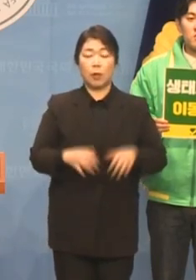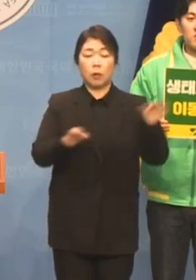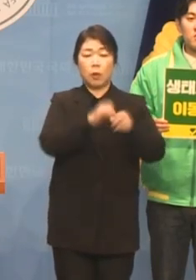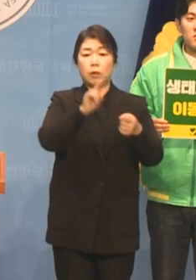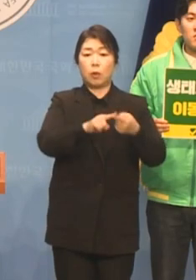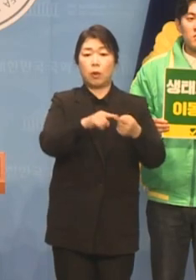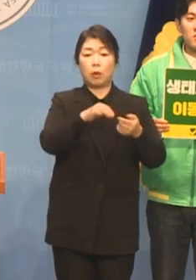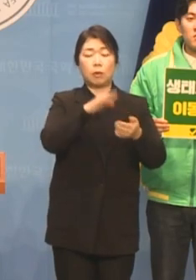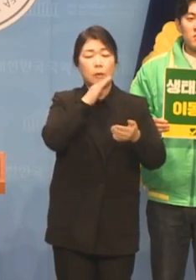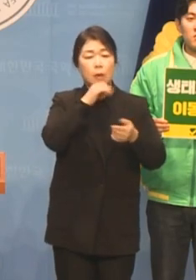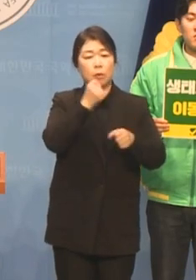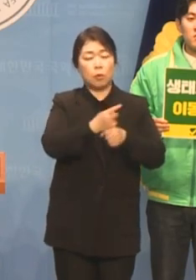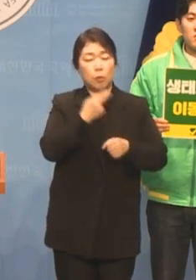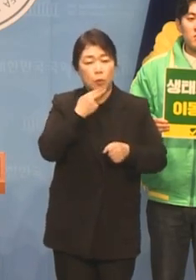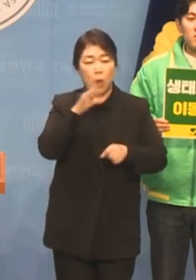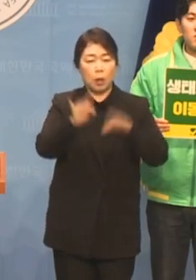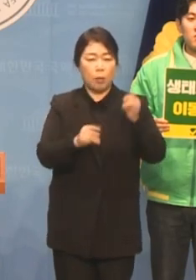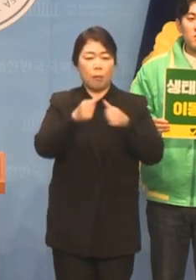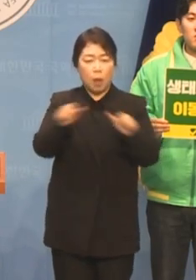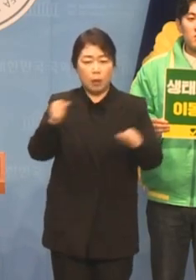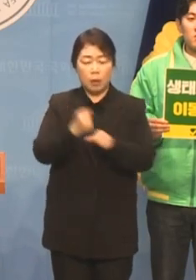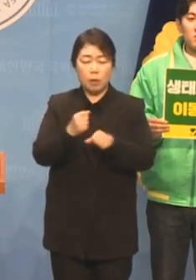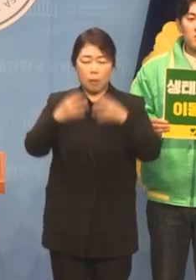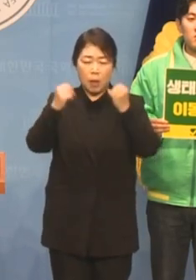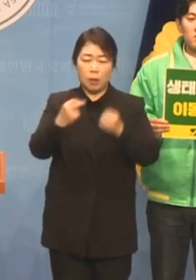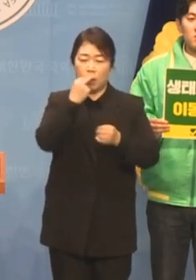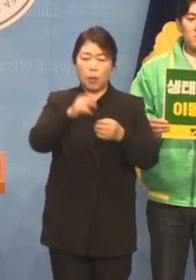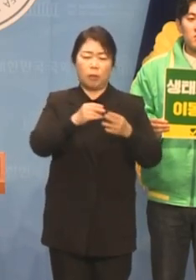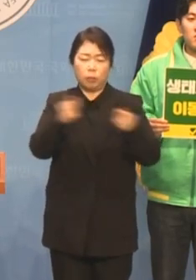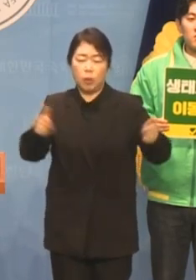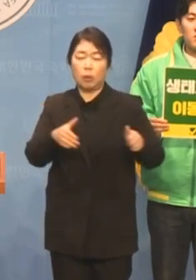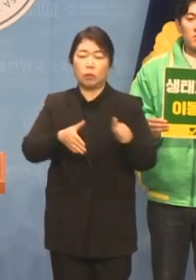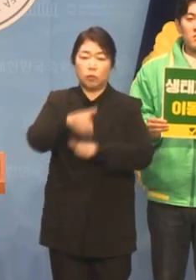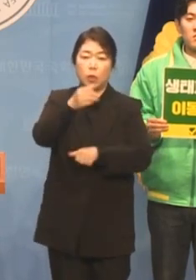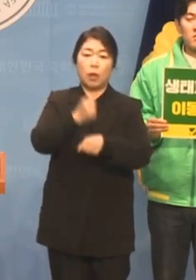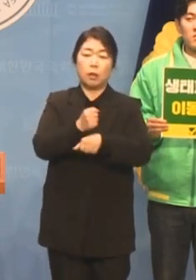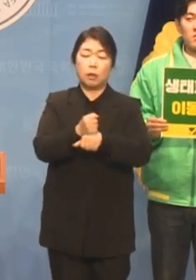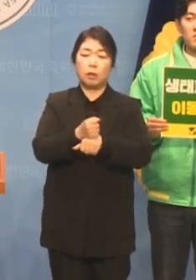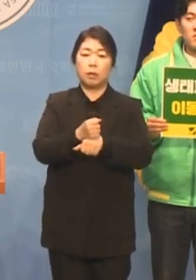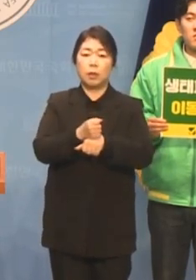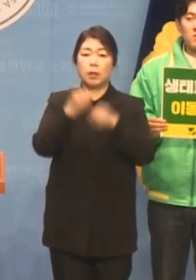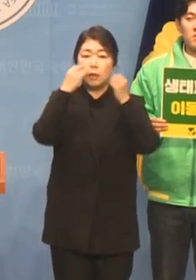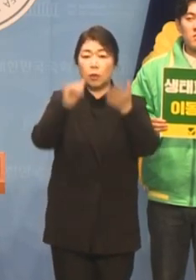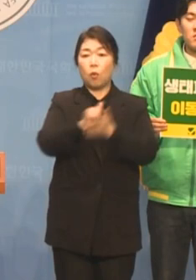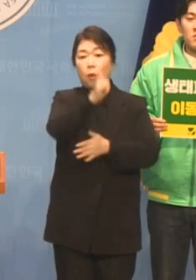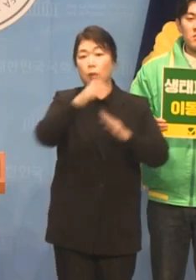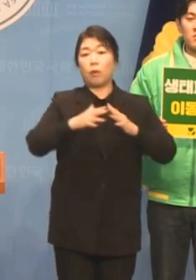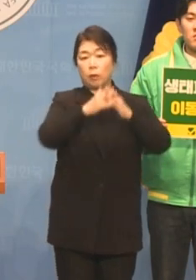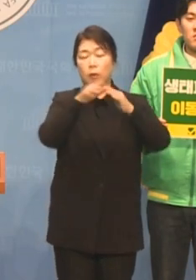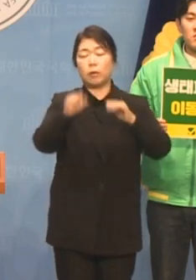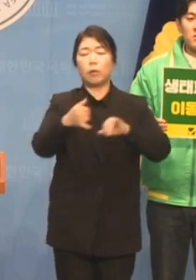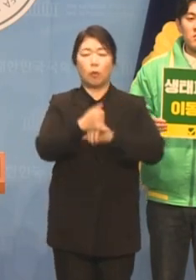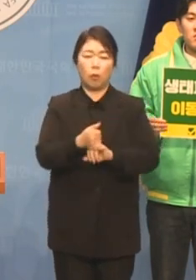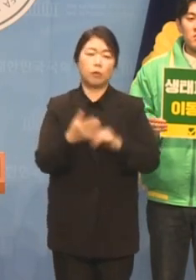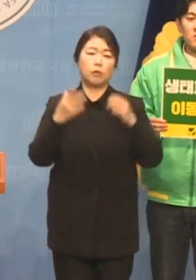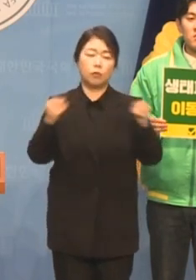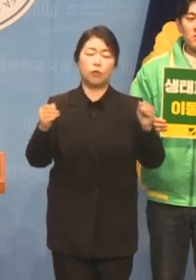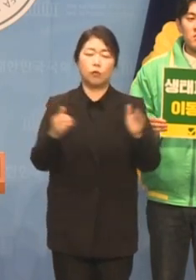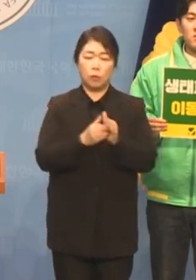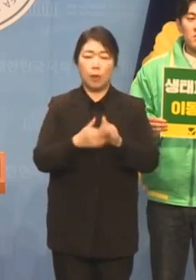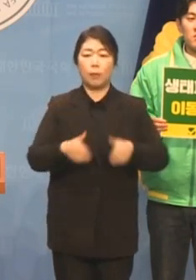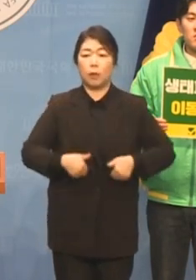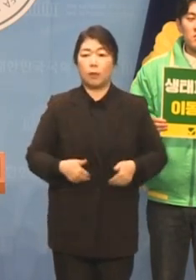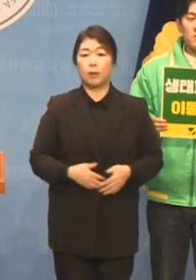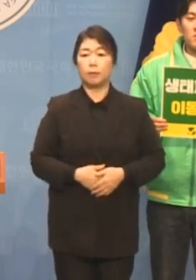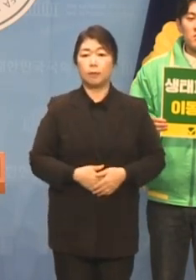타당성도 없고 갯벌을 파괴하여 수많은 생명들을 학살하는 세만금 신공항 건설은 반드시 중단되어야 합니다